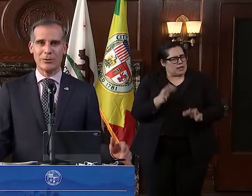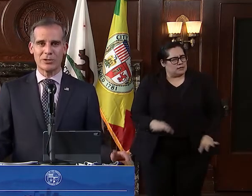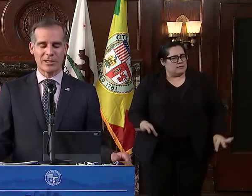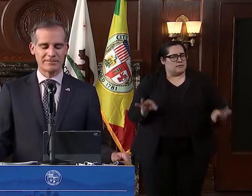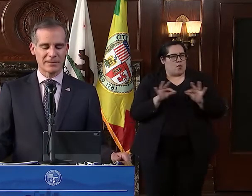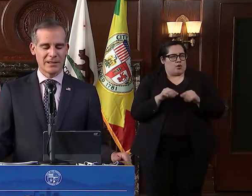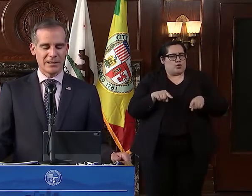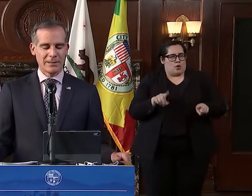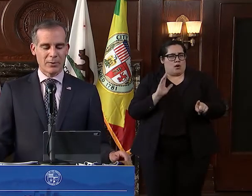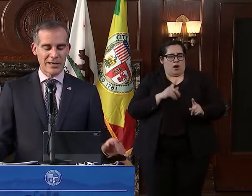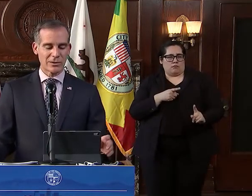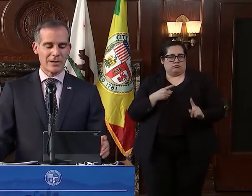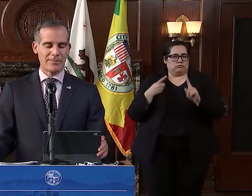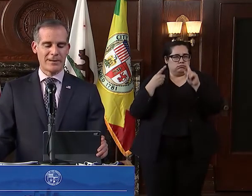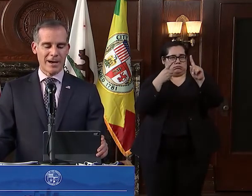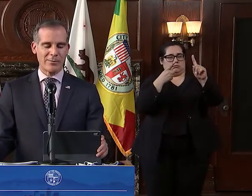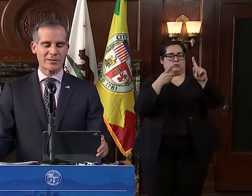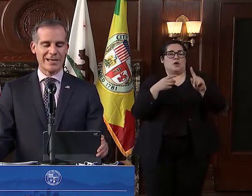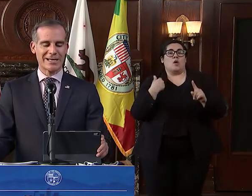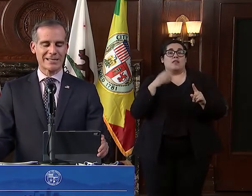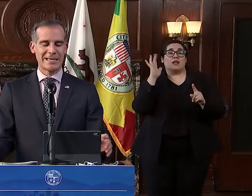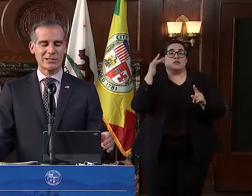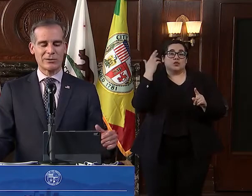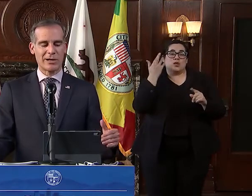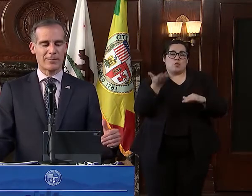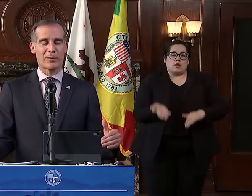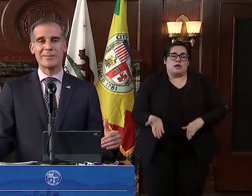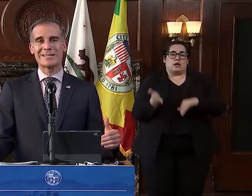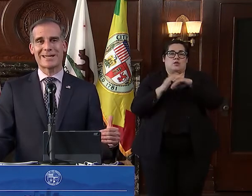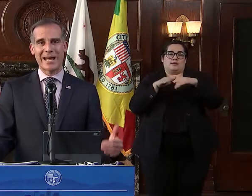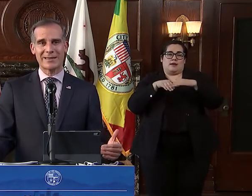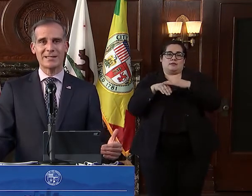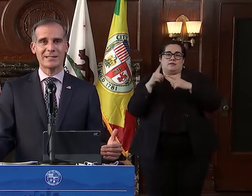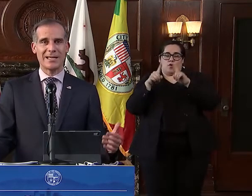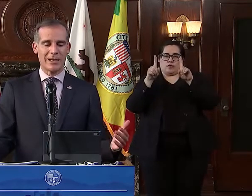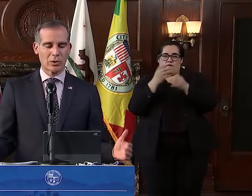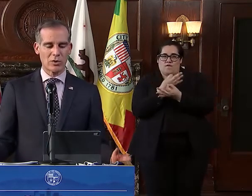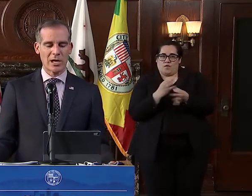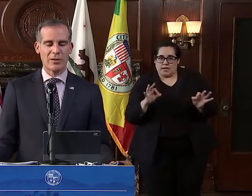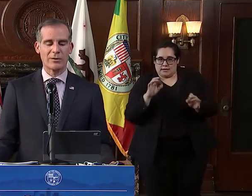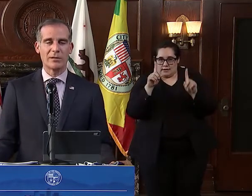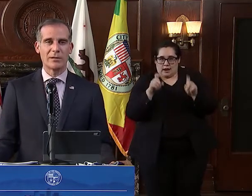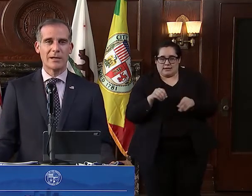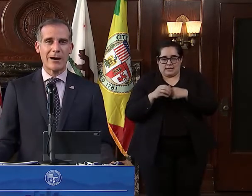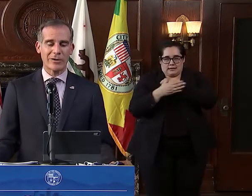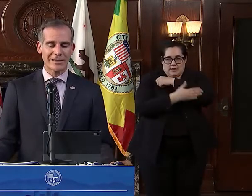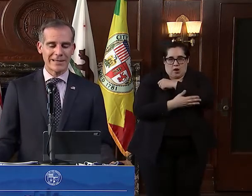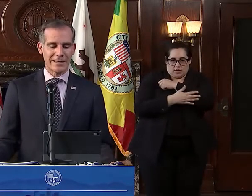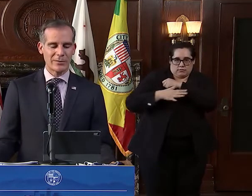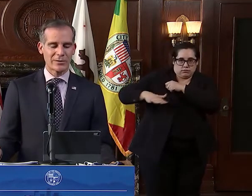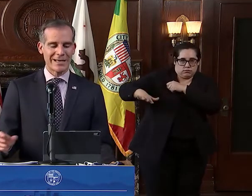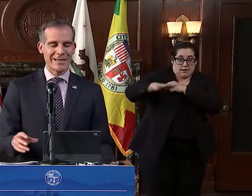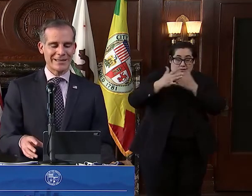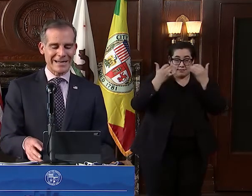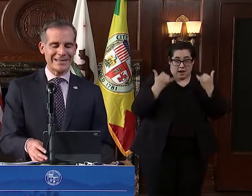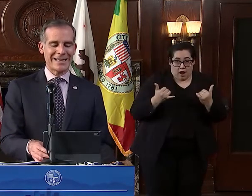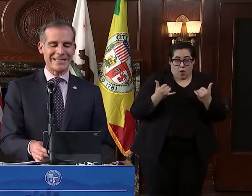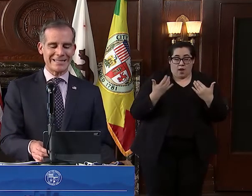en esta lucha. Por eso ampliamos el acceso a pruebas gratis en el condado. Ahora